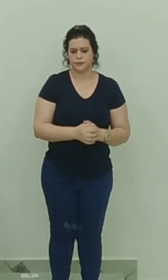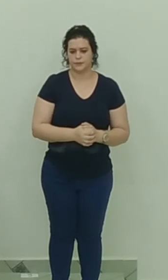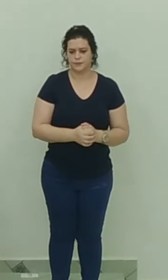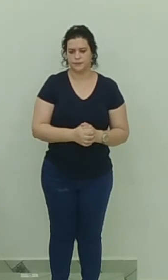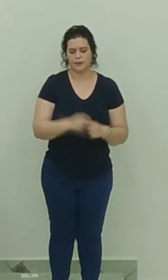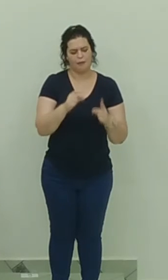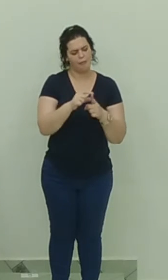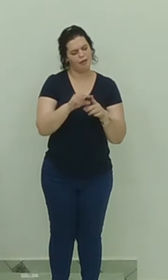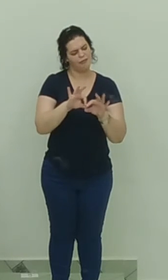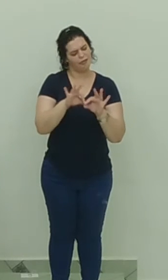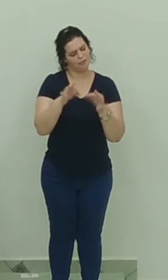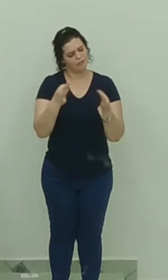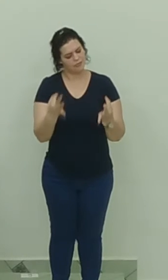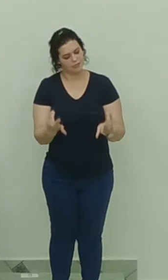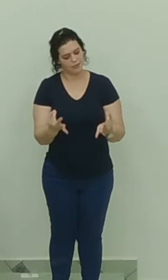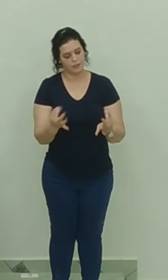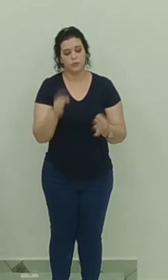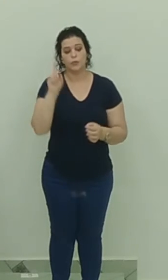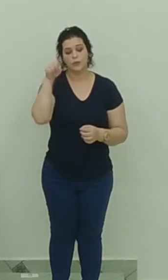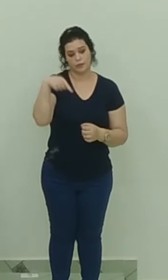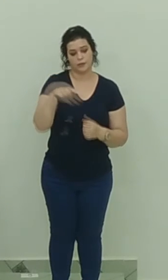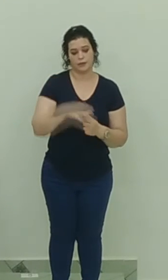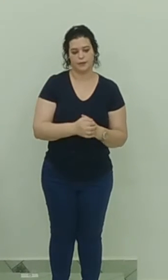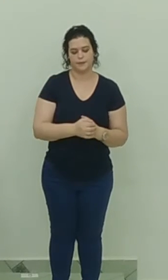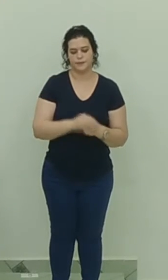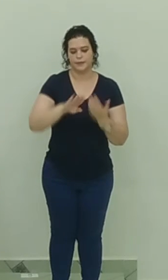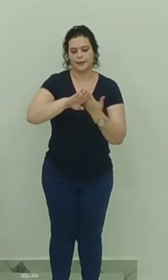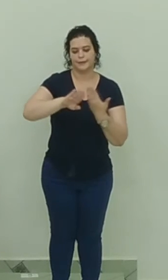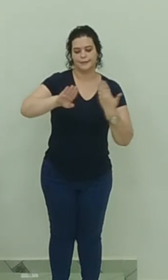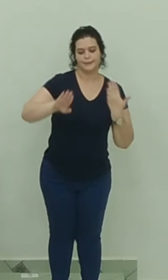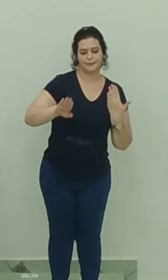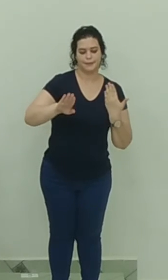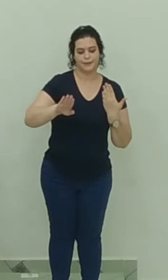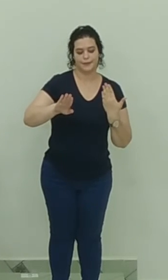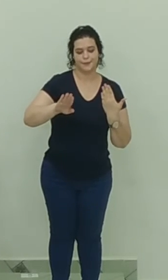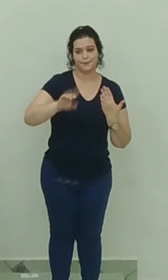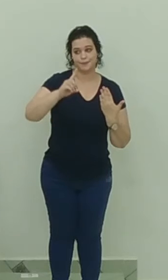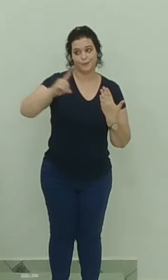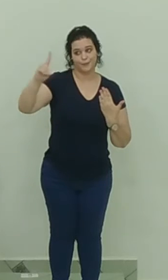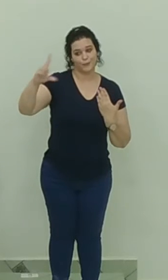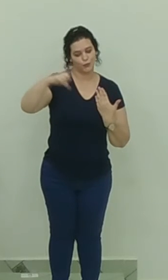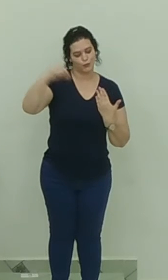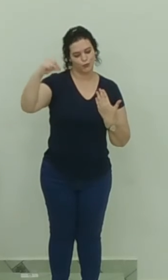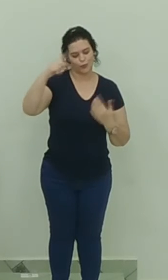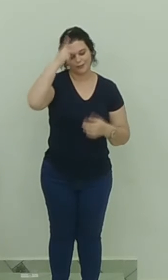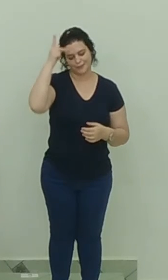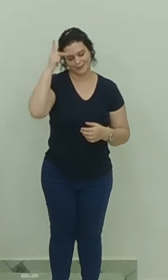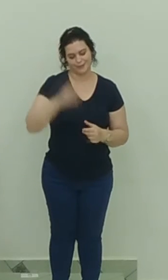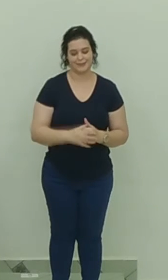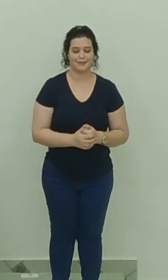é separar-se de tudo o que é contrário a Deus, ou ainda mais, é